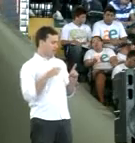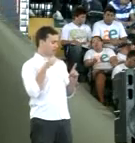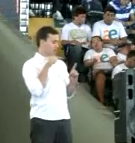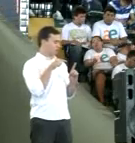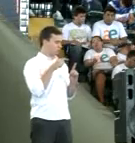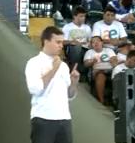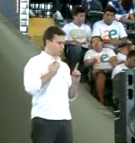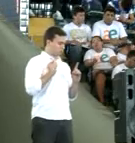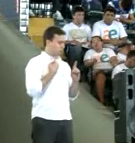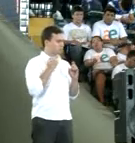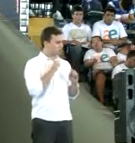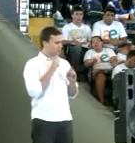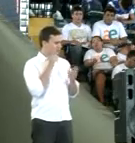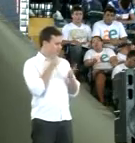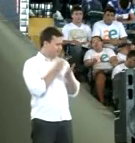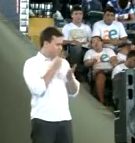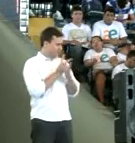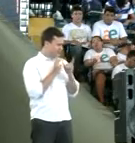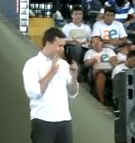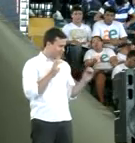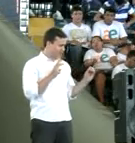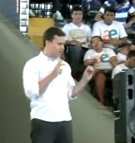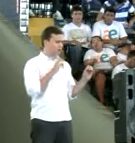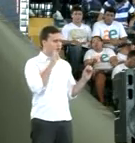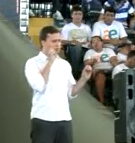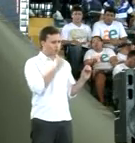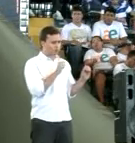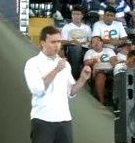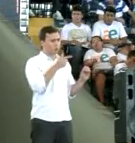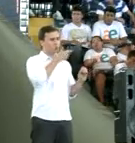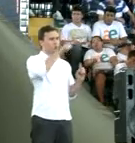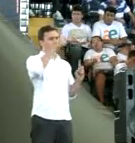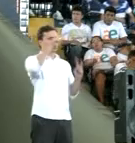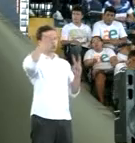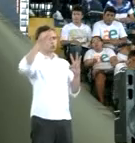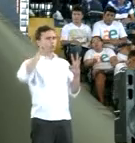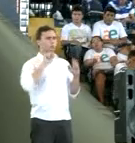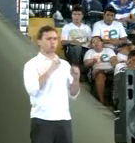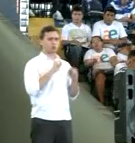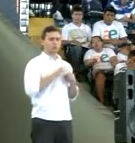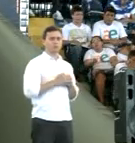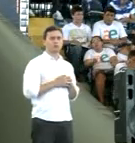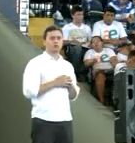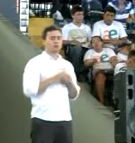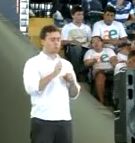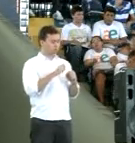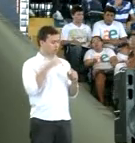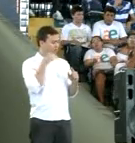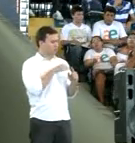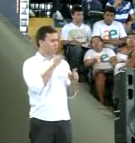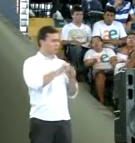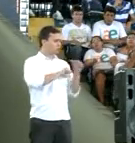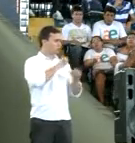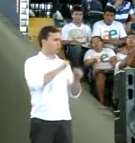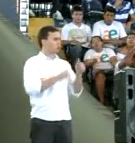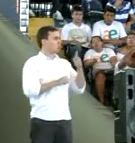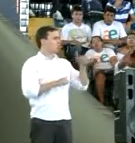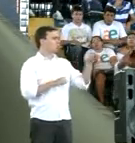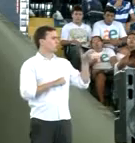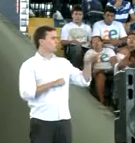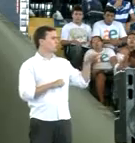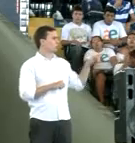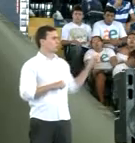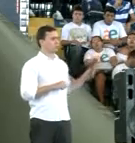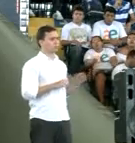500. Aí ele disse, então professor, dá certo com qualquer número? Eu digo, dá certo com qualquer número. Aí ele disse assim, professor,